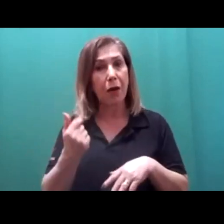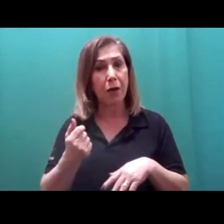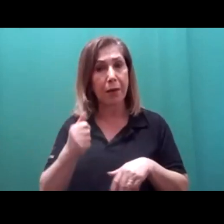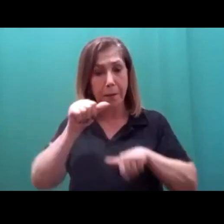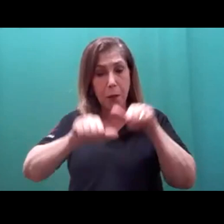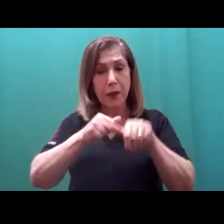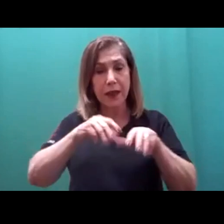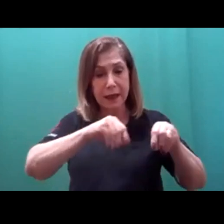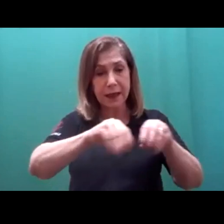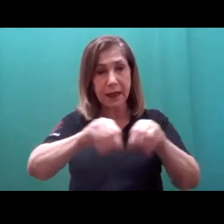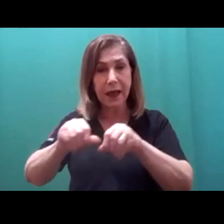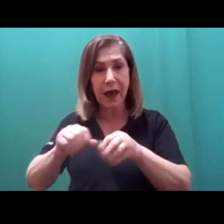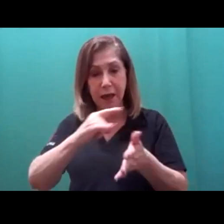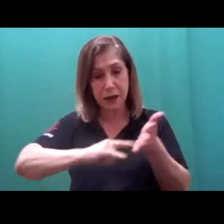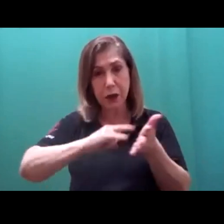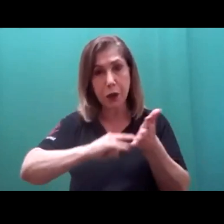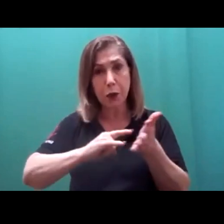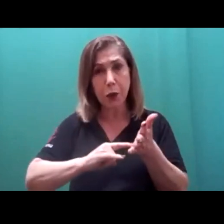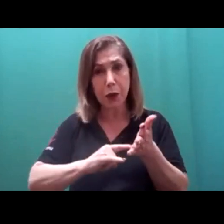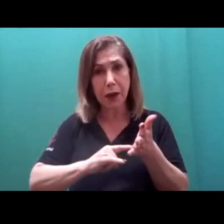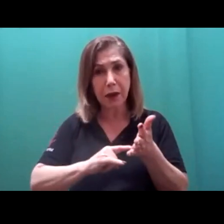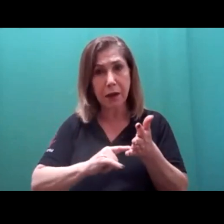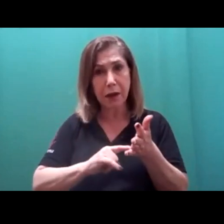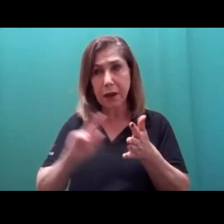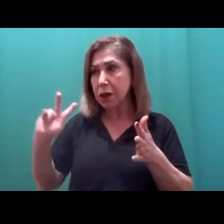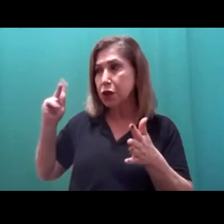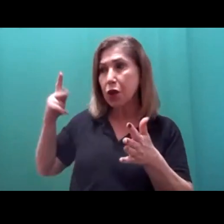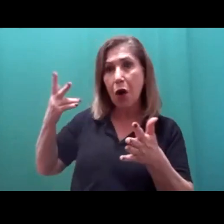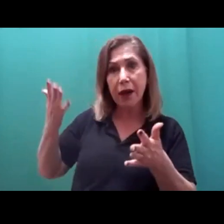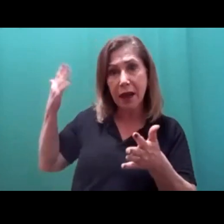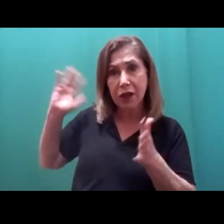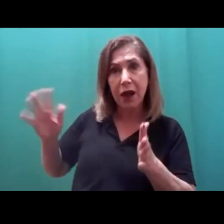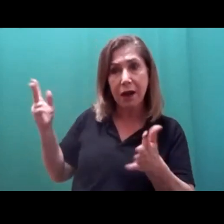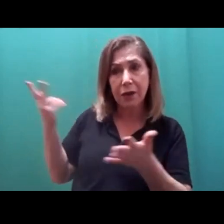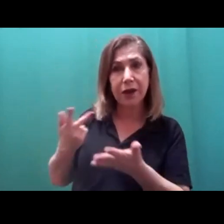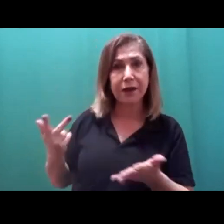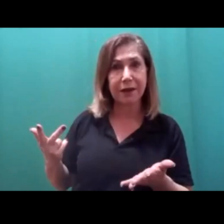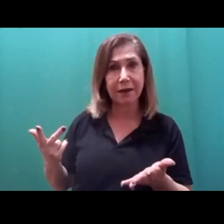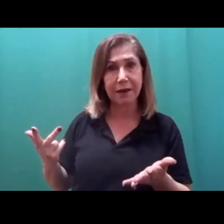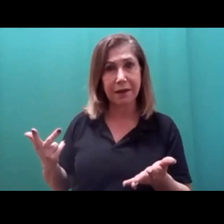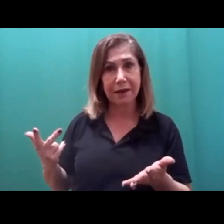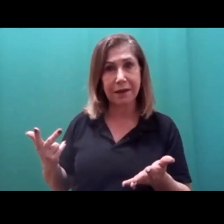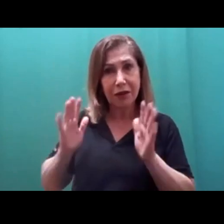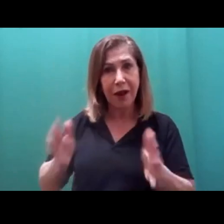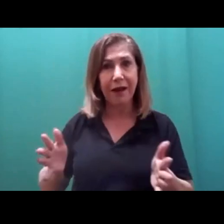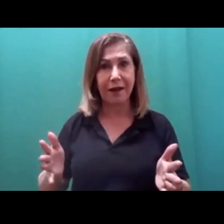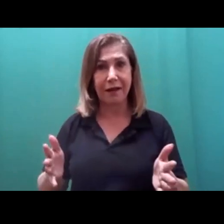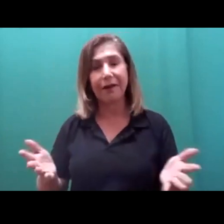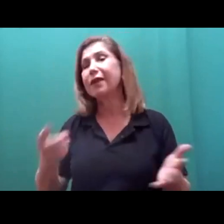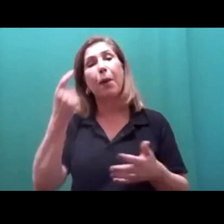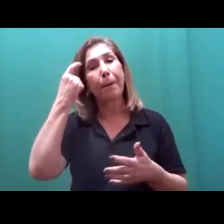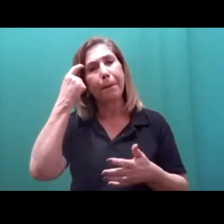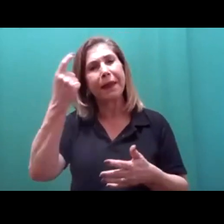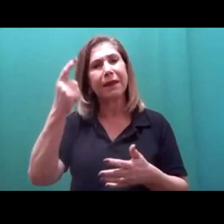reparação histórica, não como inserção no mercado. O subsídio para a agroecologia é reparação histórica, e aí vamos pensar na reparação